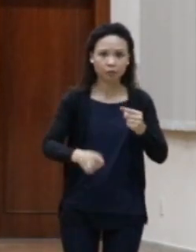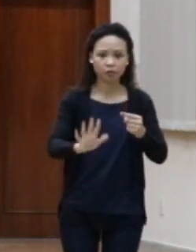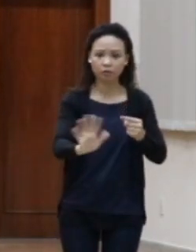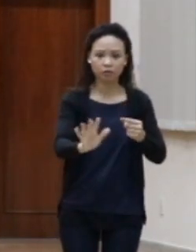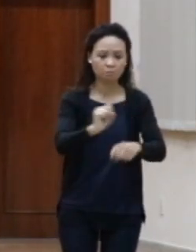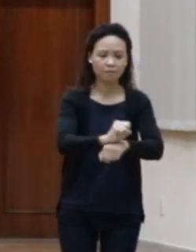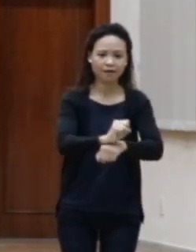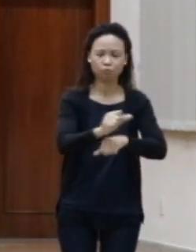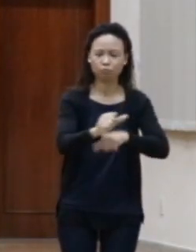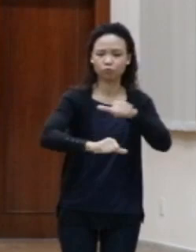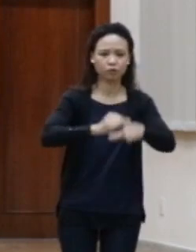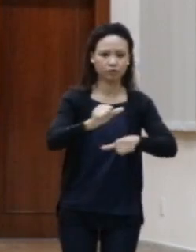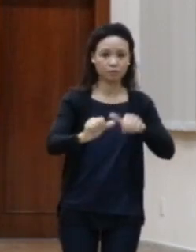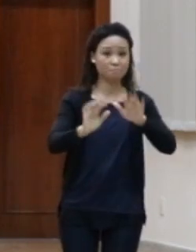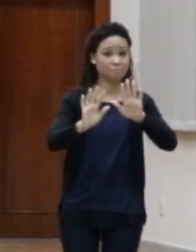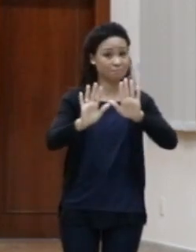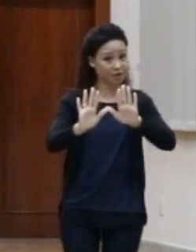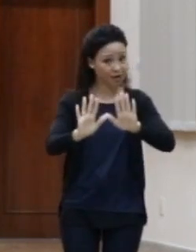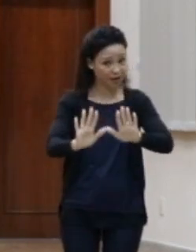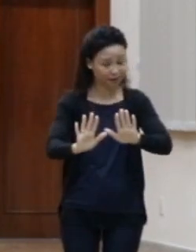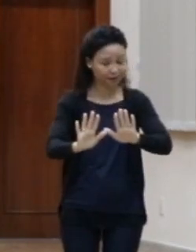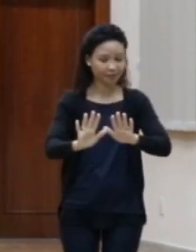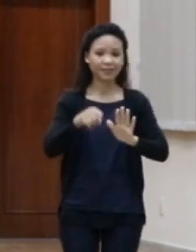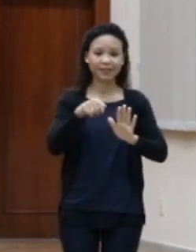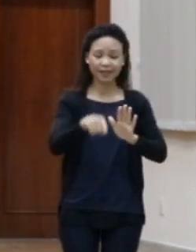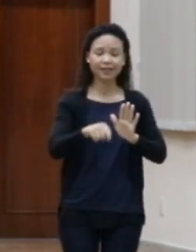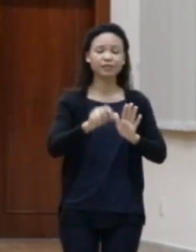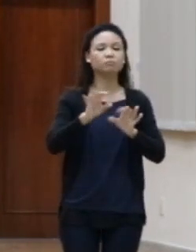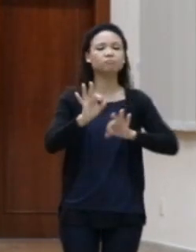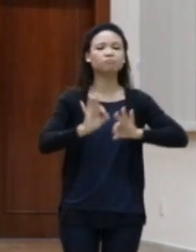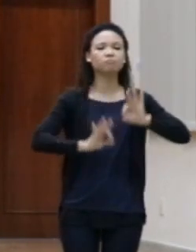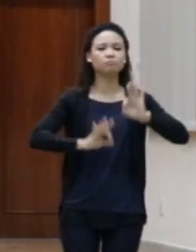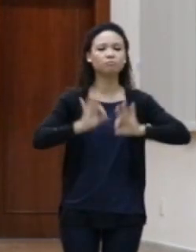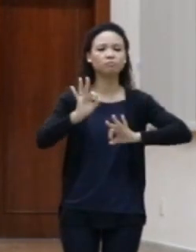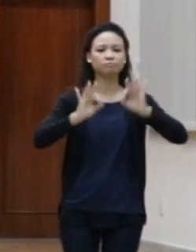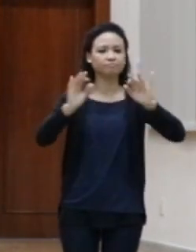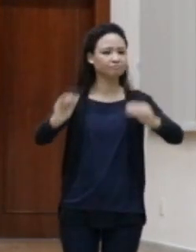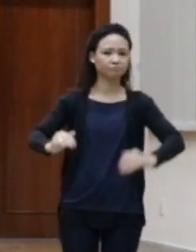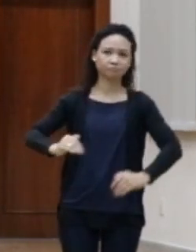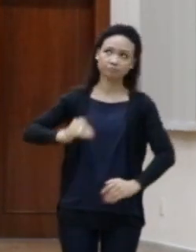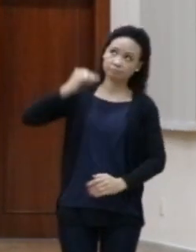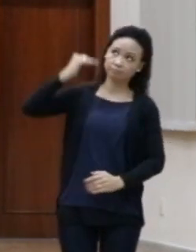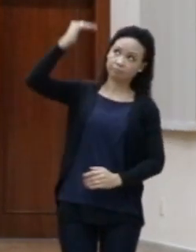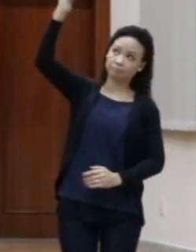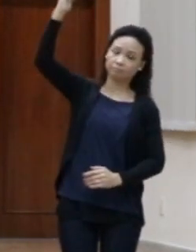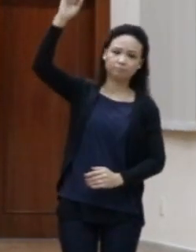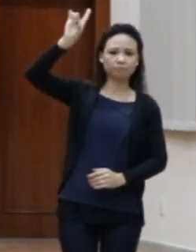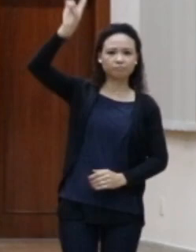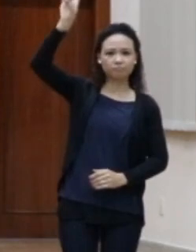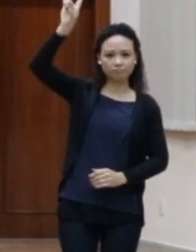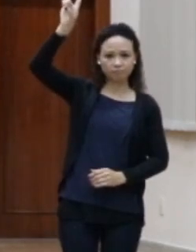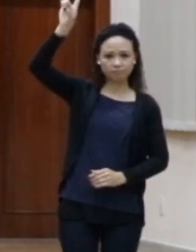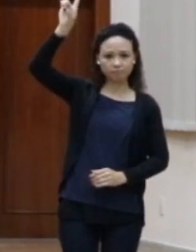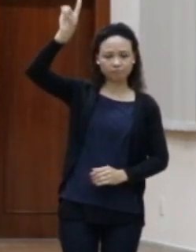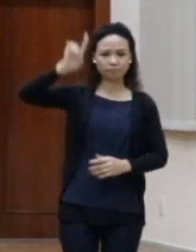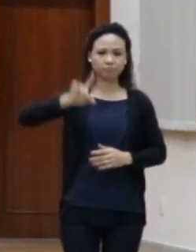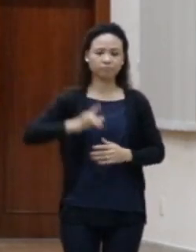capítulo 4, versículo 28, diz que foi a vontade soberana de